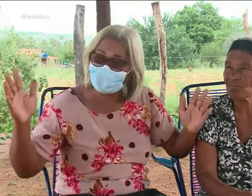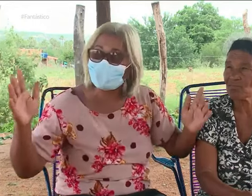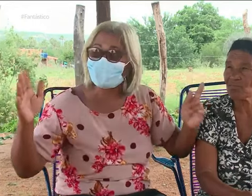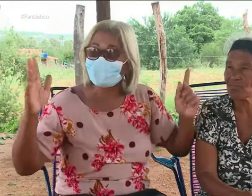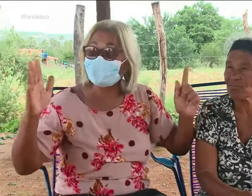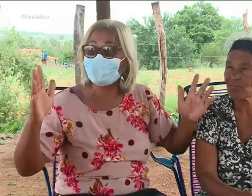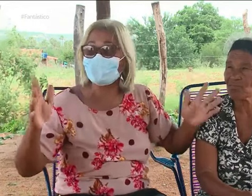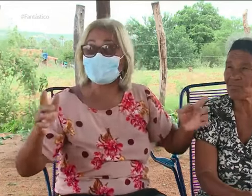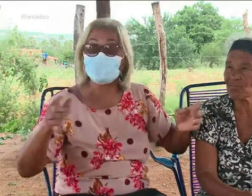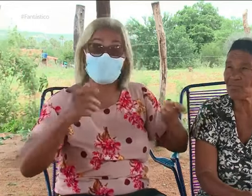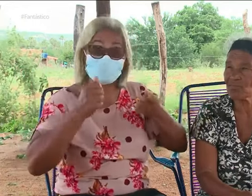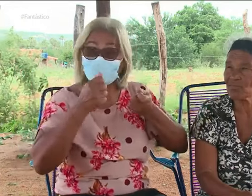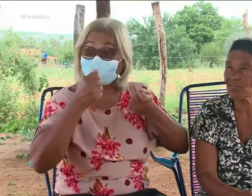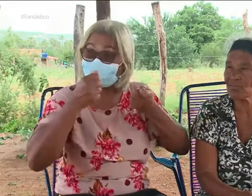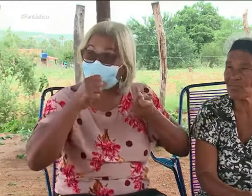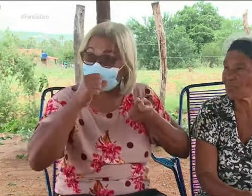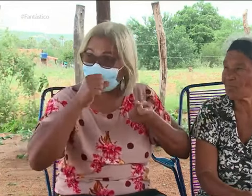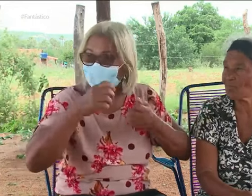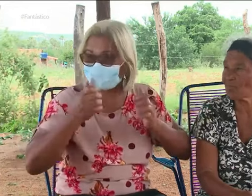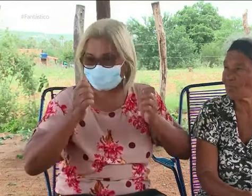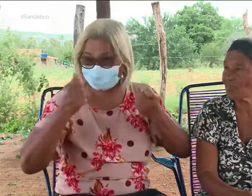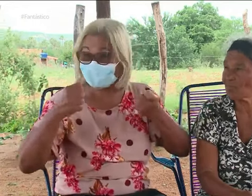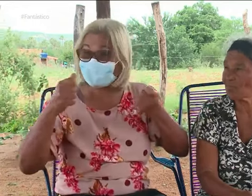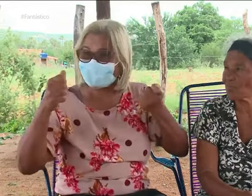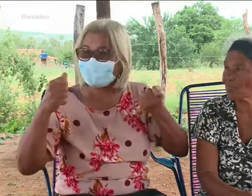comprar TV, né? Comprar geladeira para beber água geladinha, né?